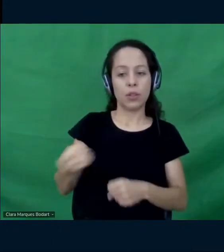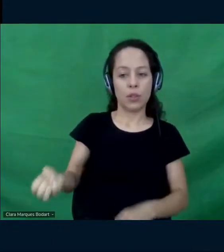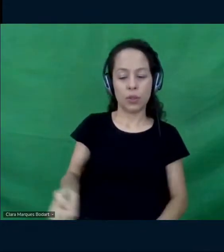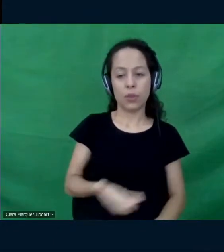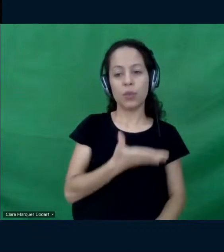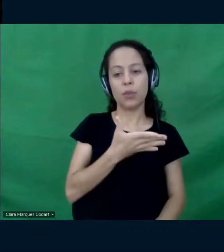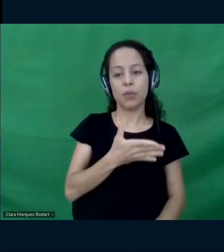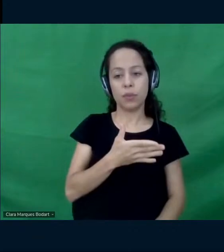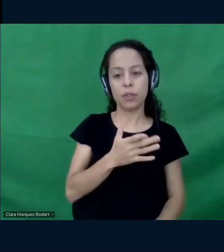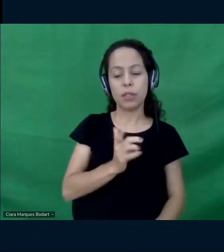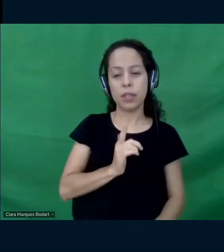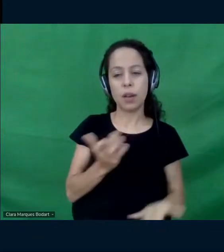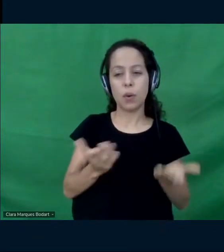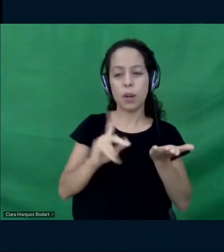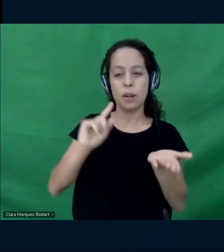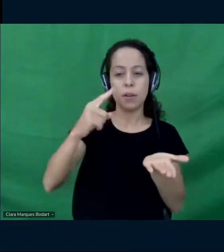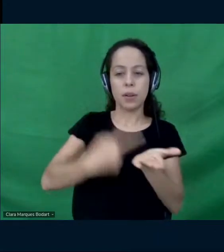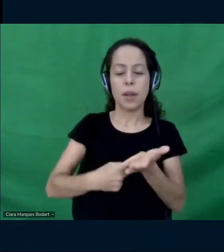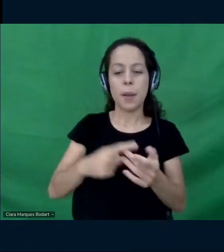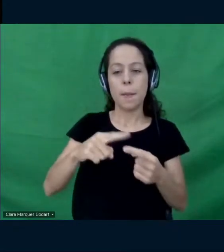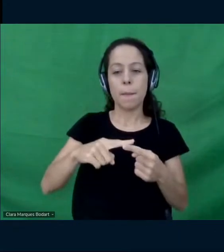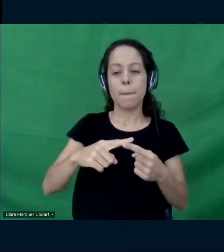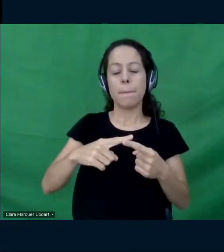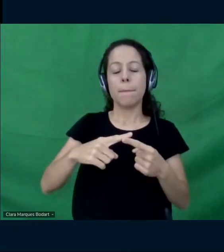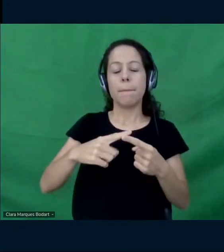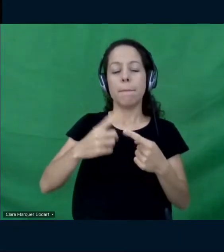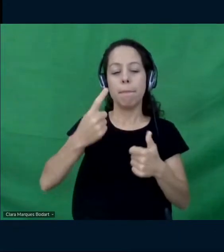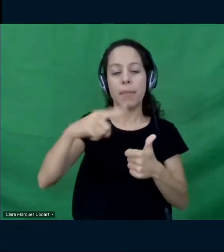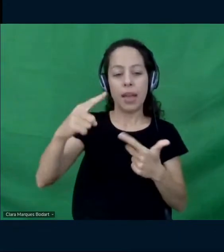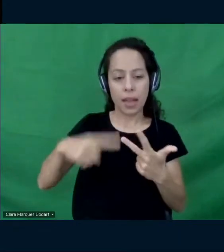um acordão MEC, Mendonça, Lira,